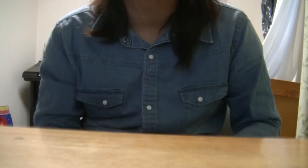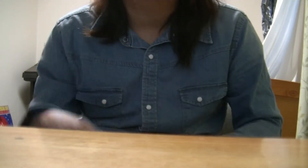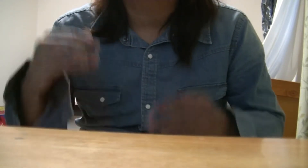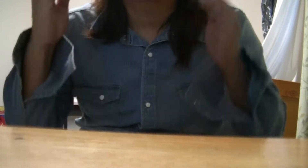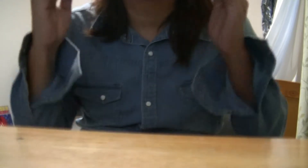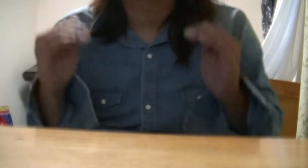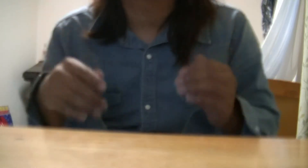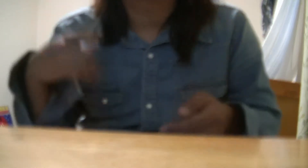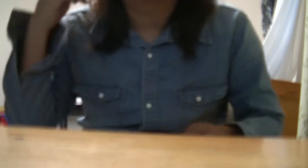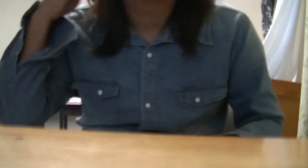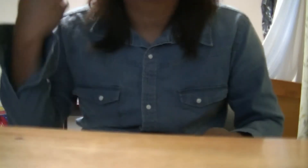ません。